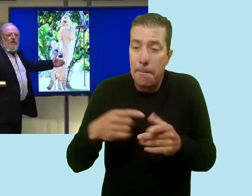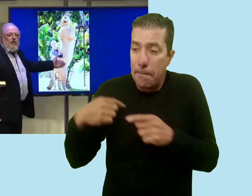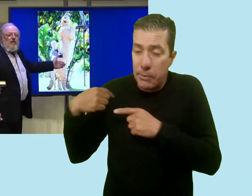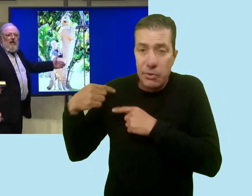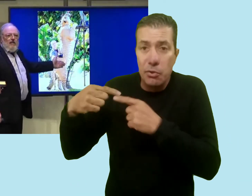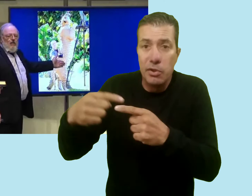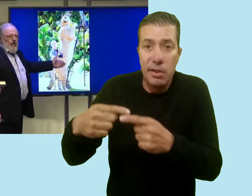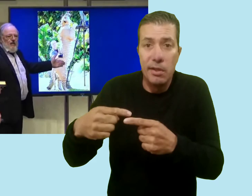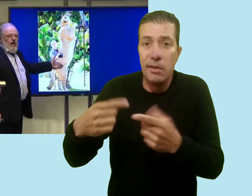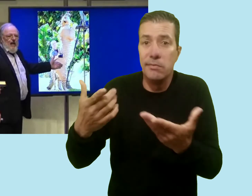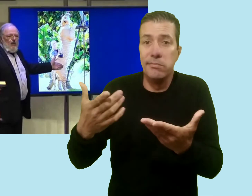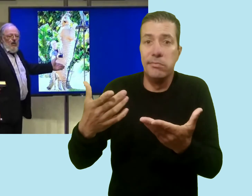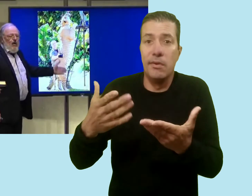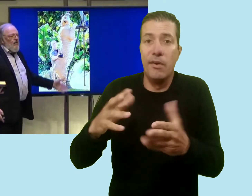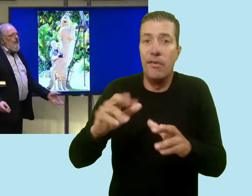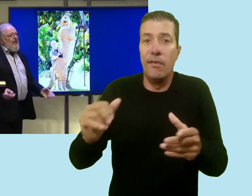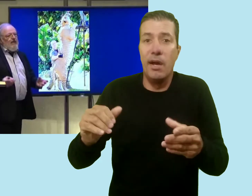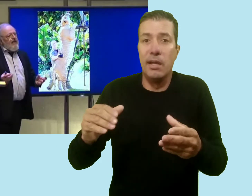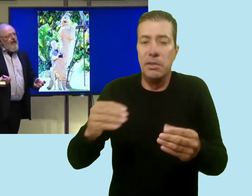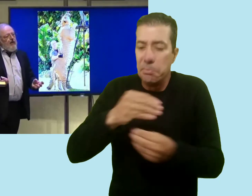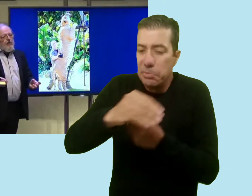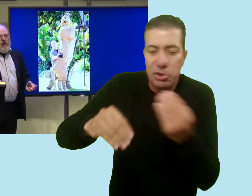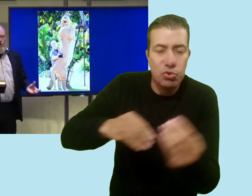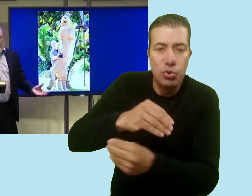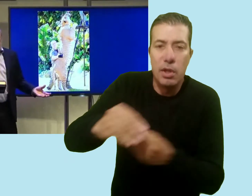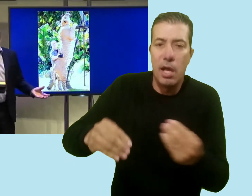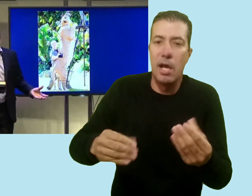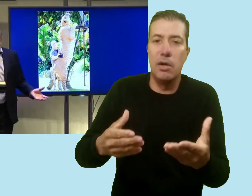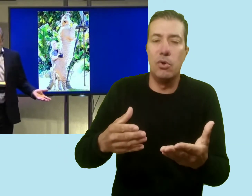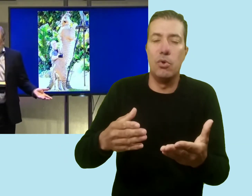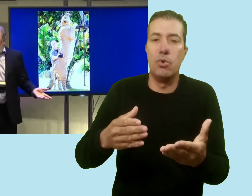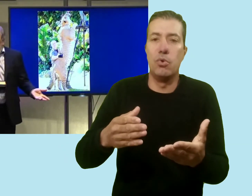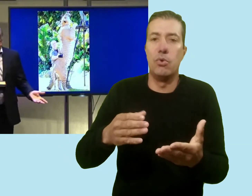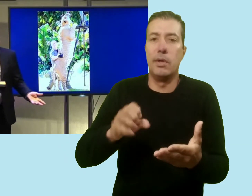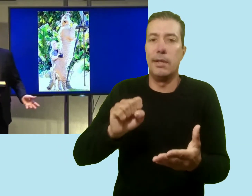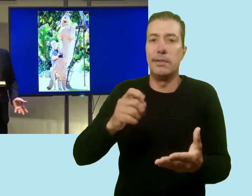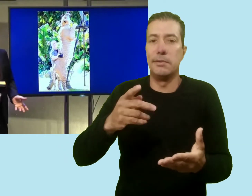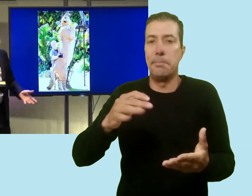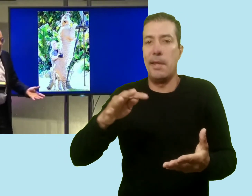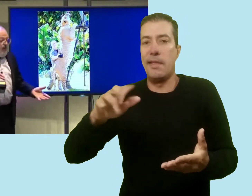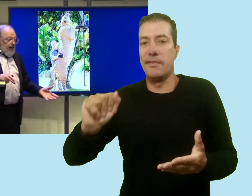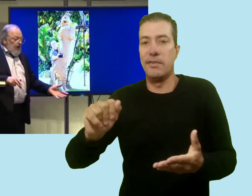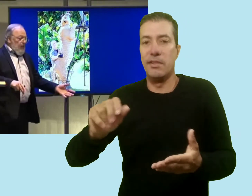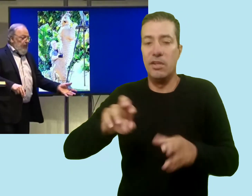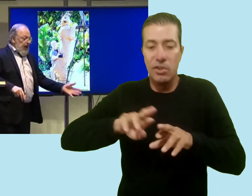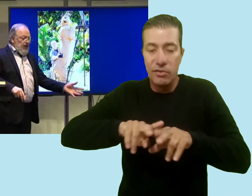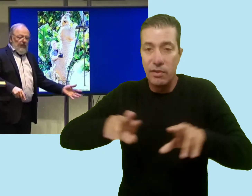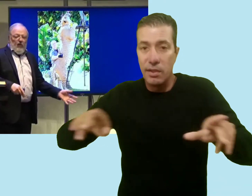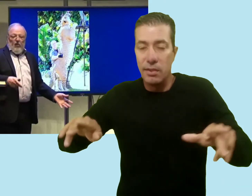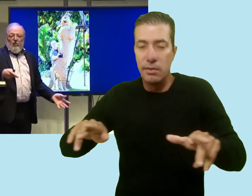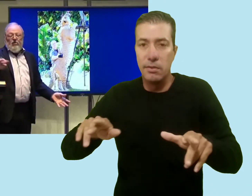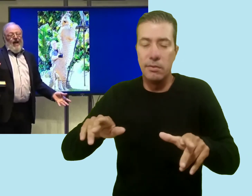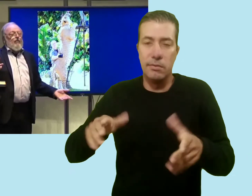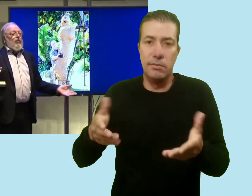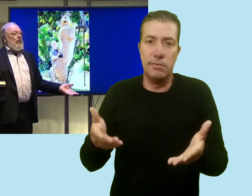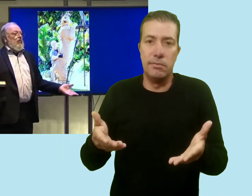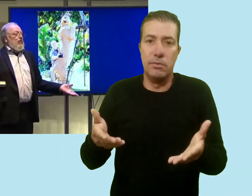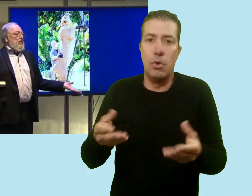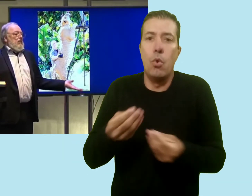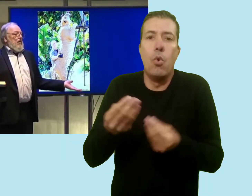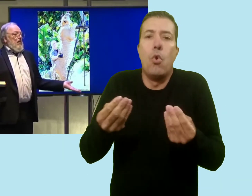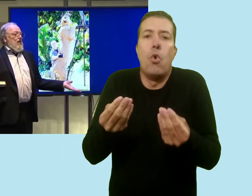na segunda geração e é estéril, não adianta você querer cruzar coisa de espécie diferente. Então eu não sei como é que um peixe virou um